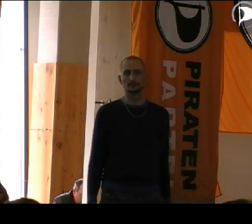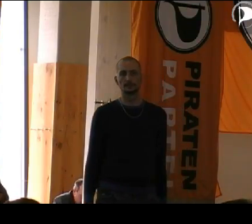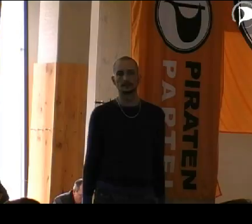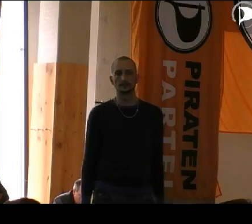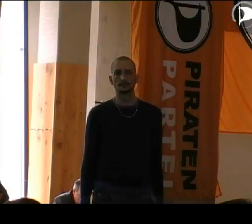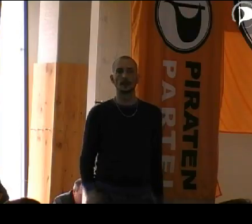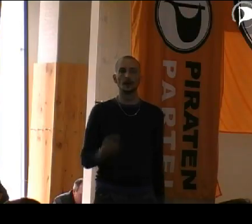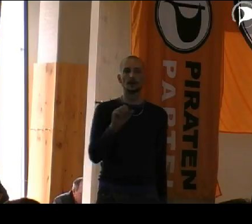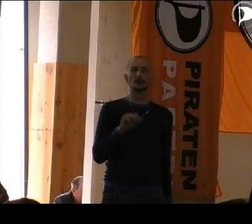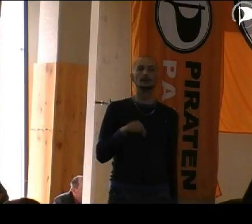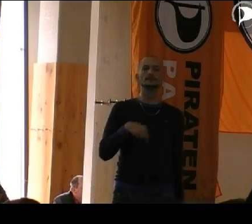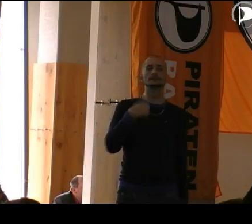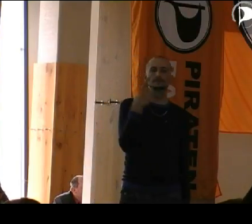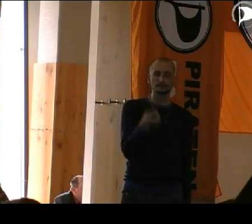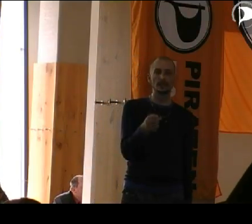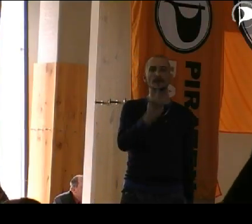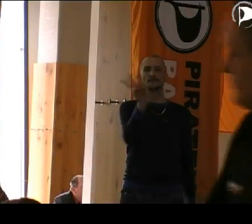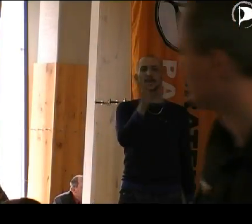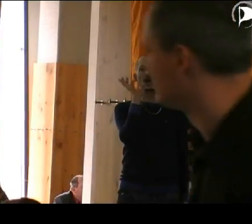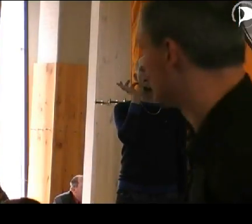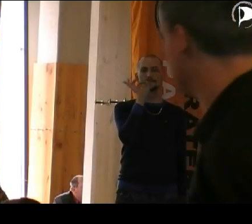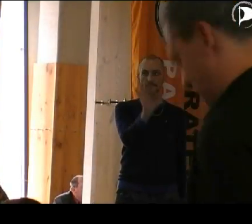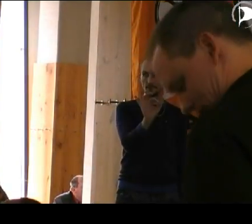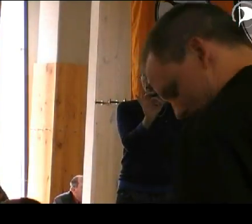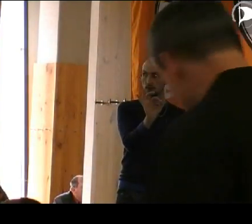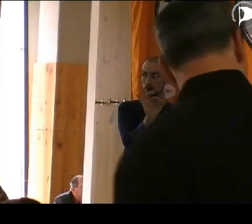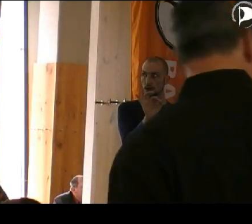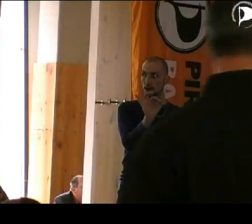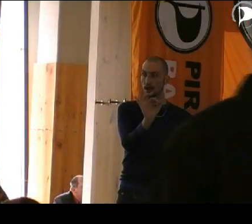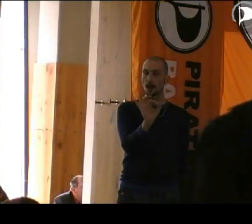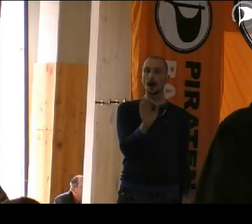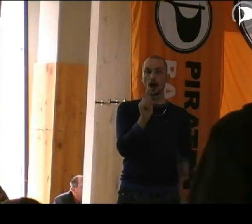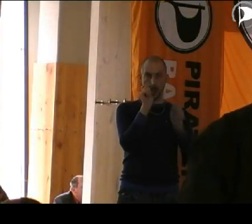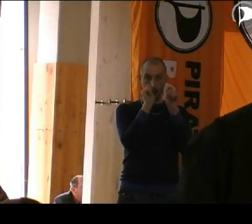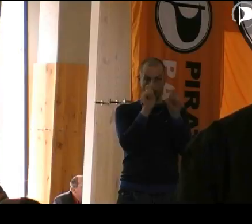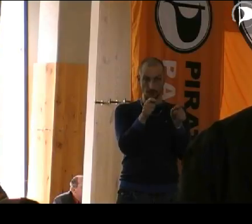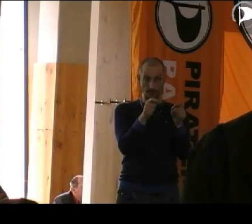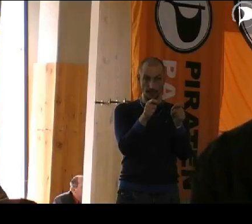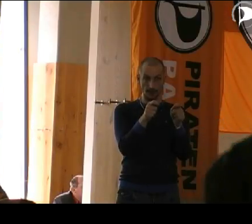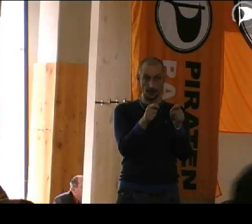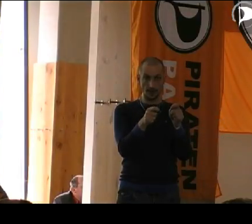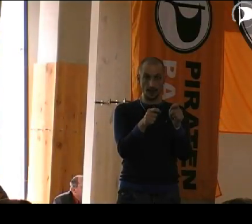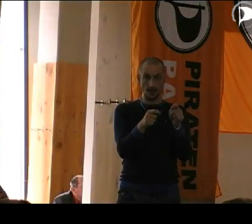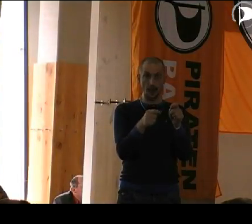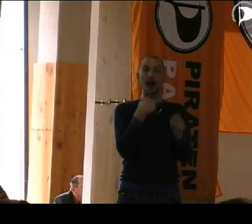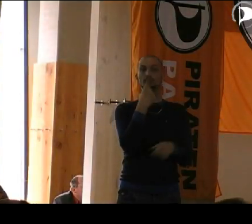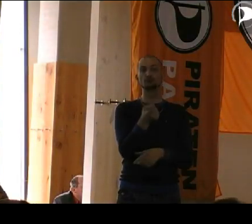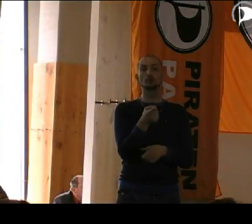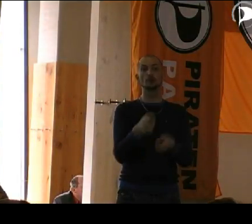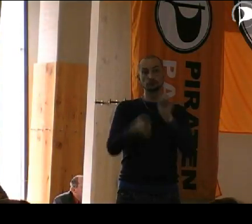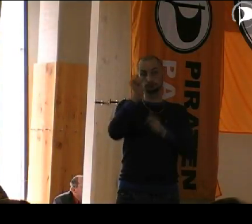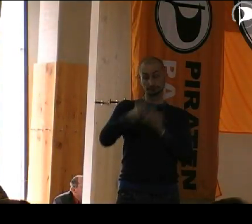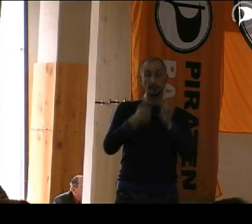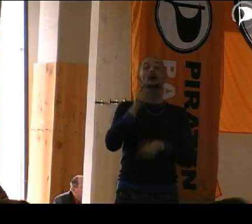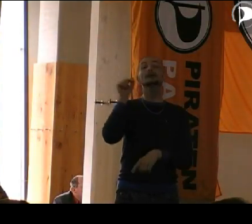ok dann wüsste ich gerne dafür dass wir den antrag aus zimmern auszählen wir müssen nicht mehr abstimmen wer ist